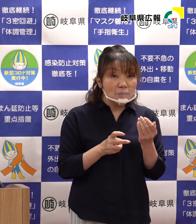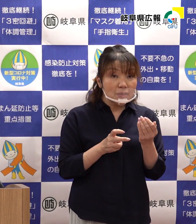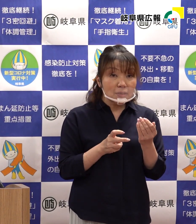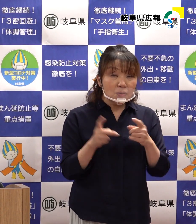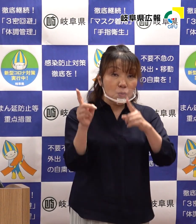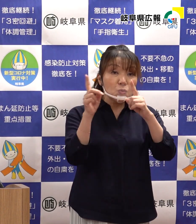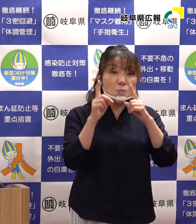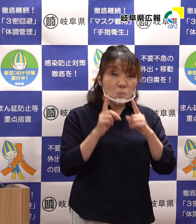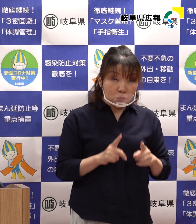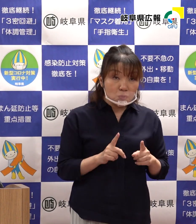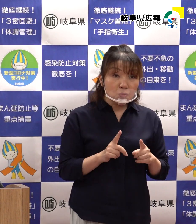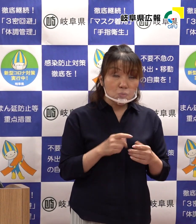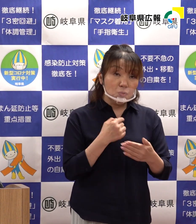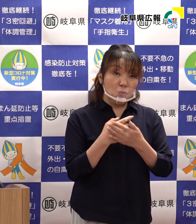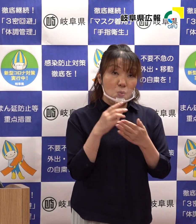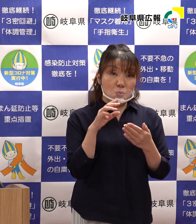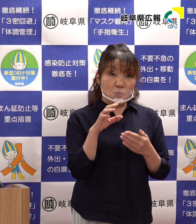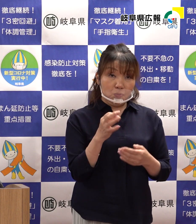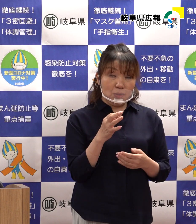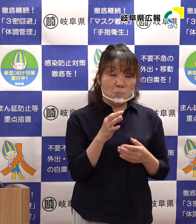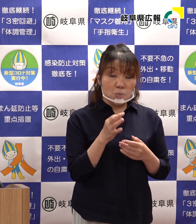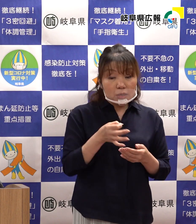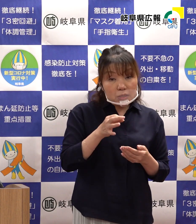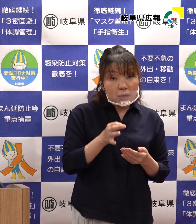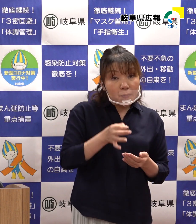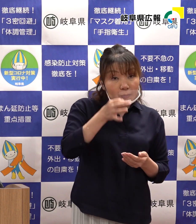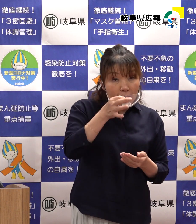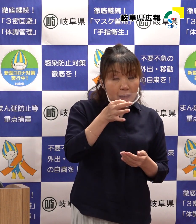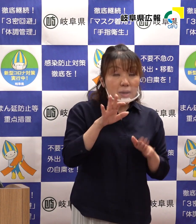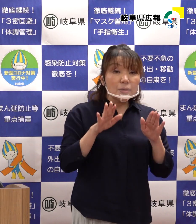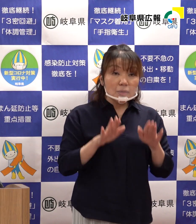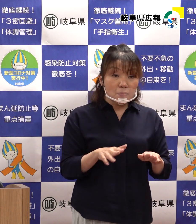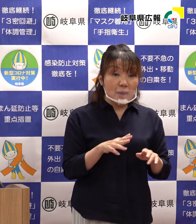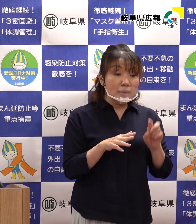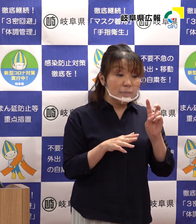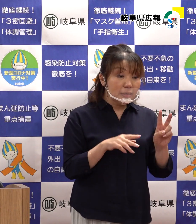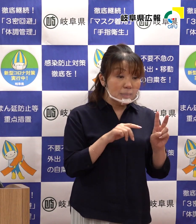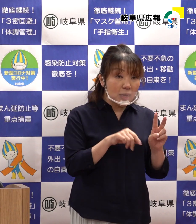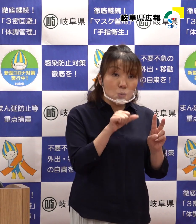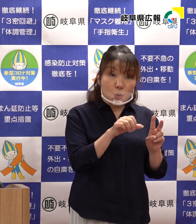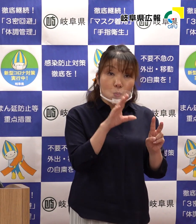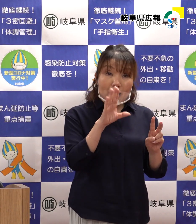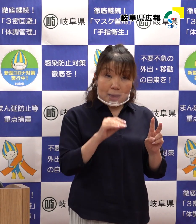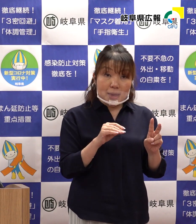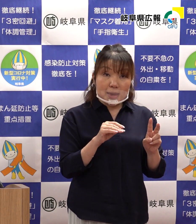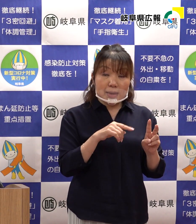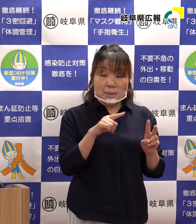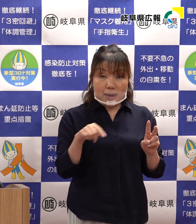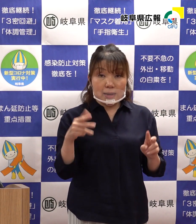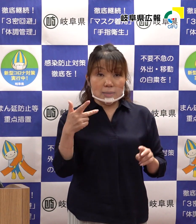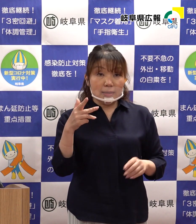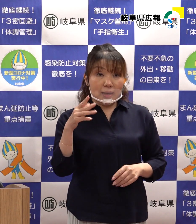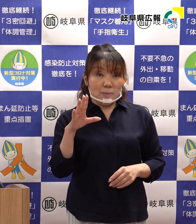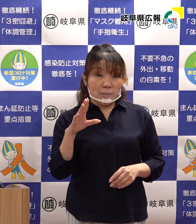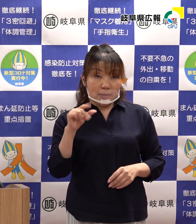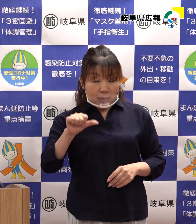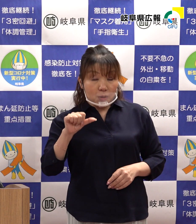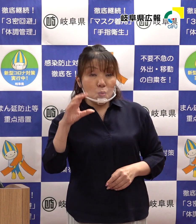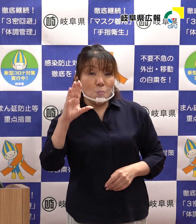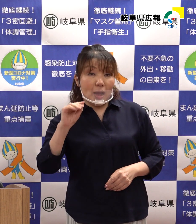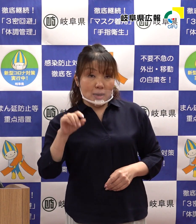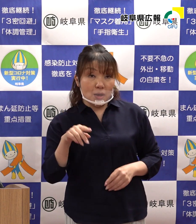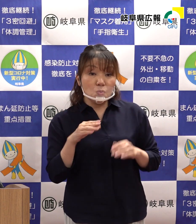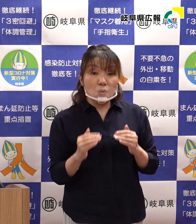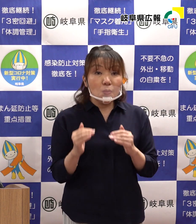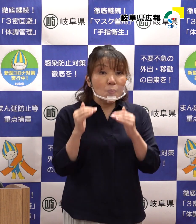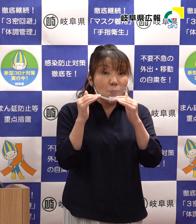ので、単価が少し上がりまして、現在の 2.5 万円から 7.5 万円という幅が3万円から10万円という幅